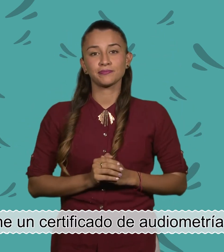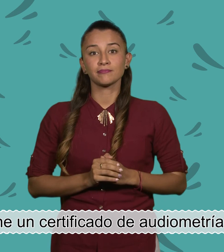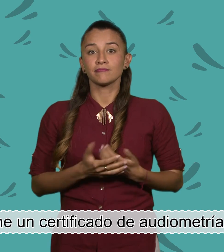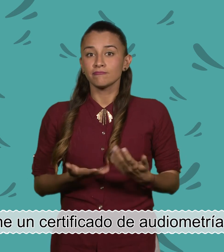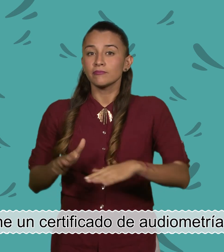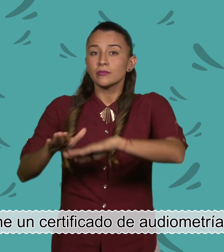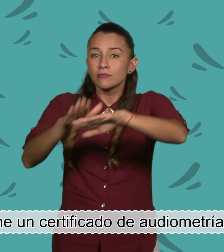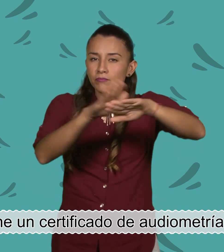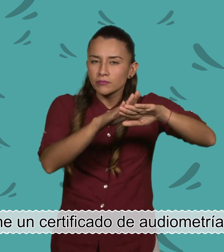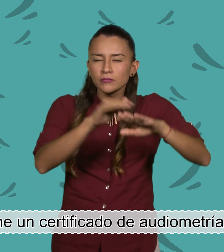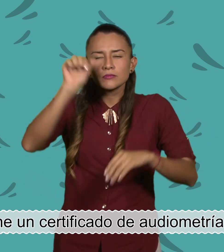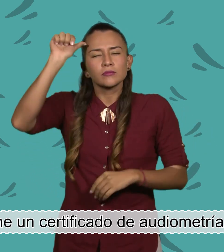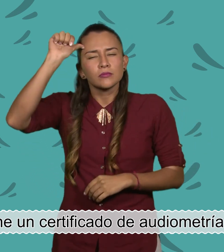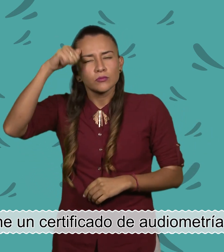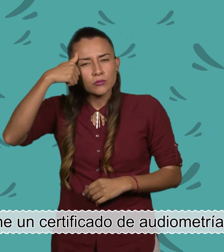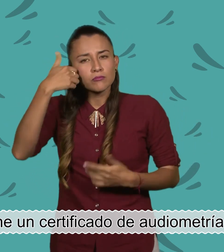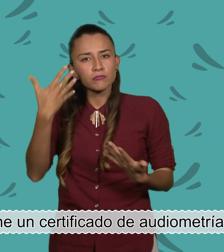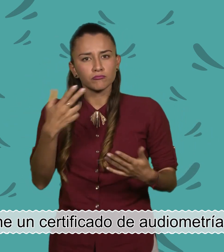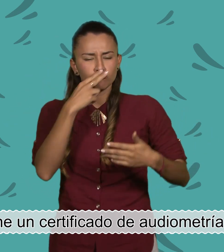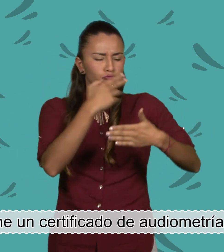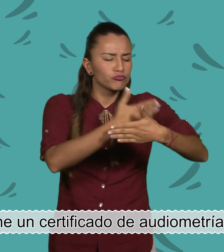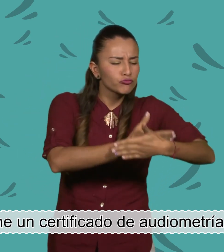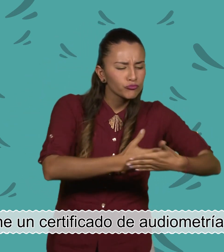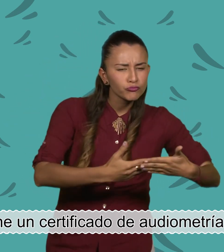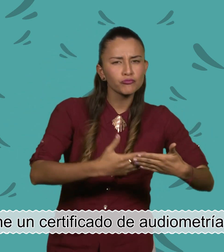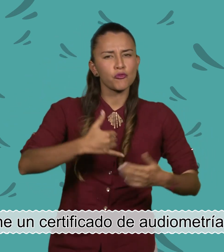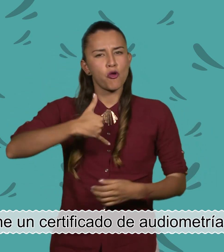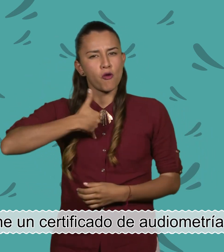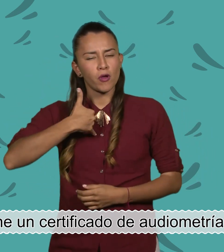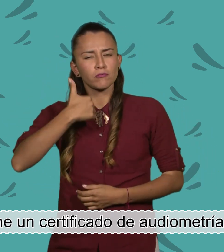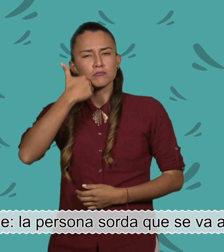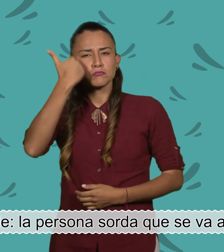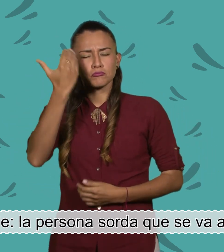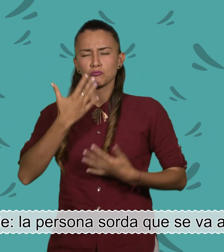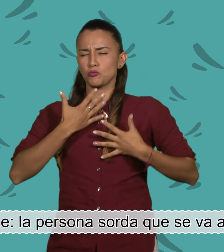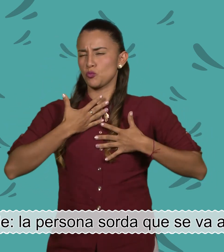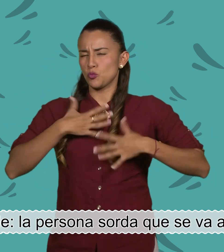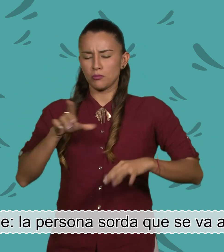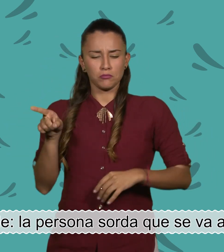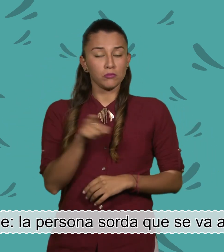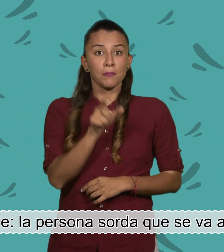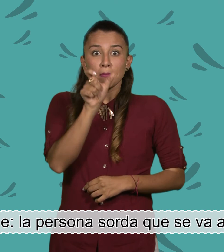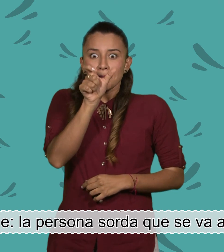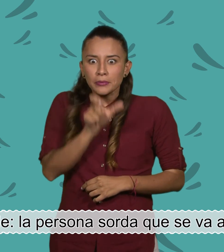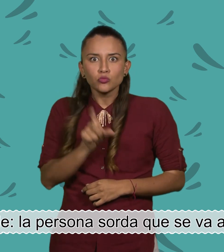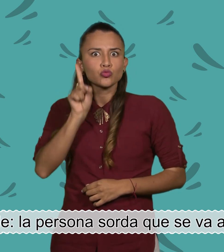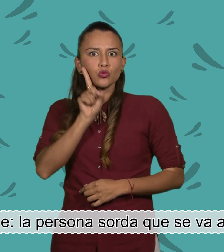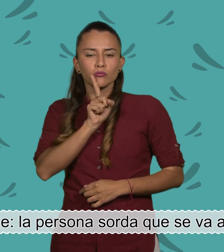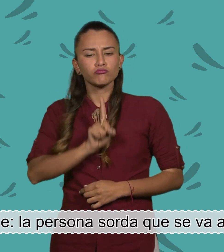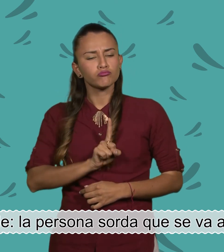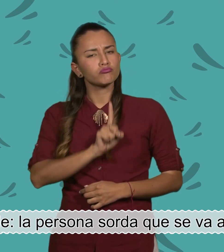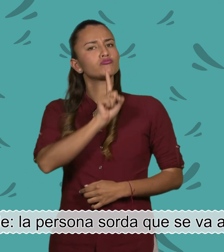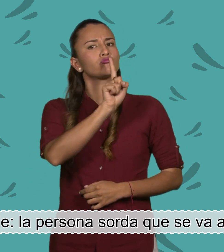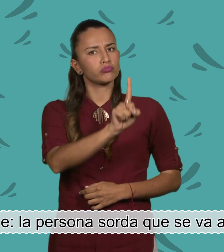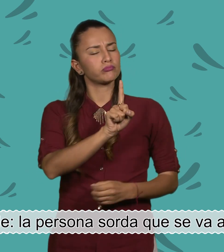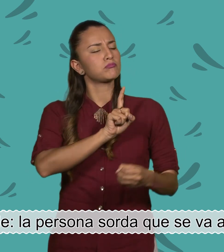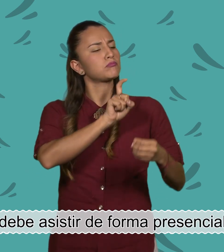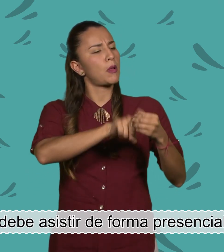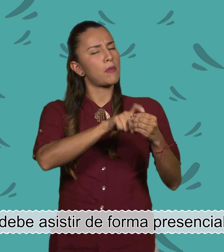tiene un certificado de audiometría, debe llevarlo. Recuerde, la persona sorda que se va a registrar debe